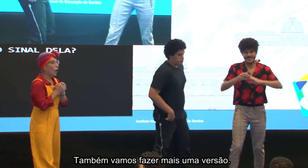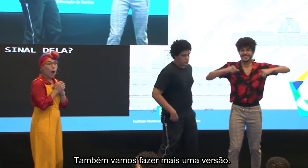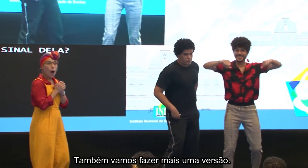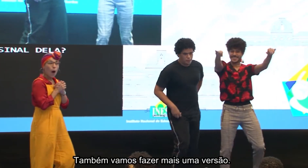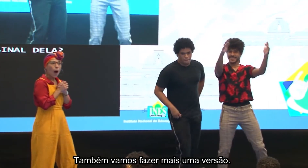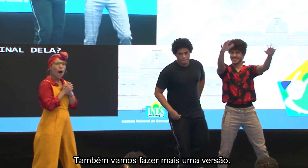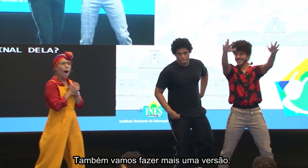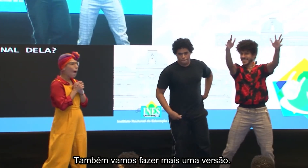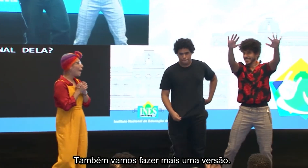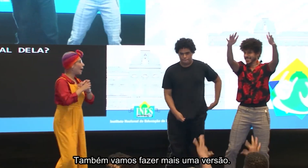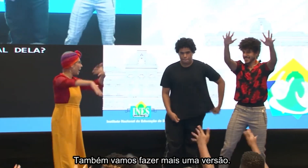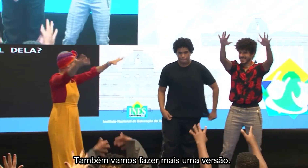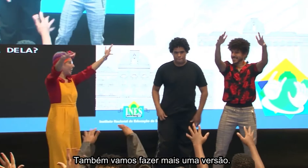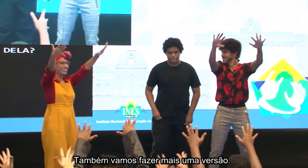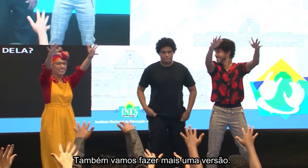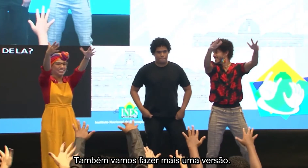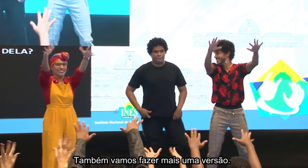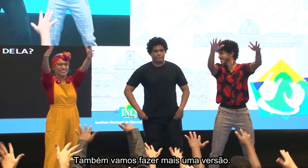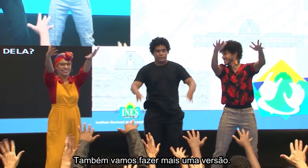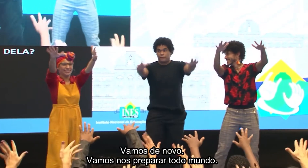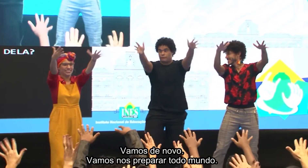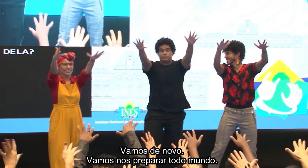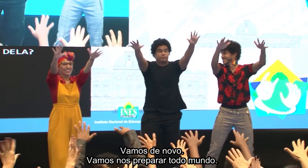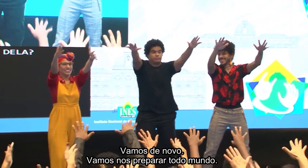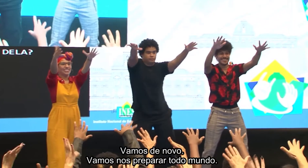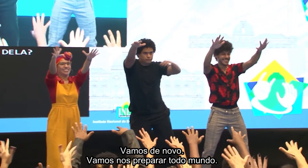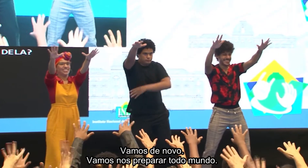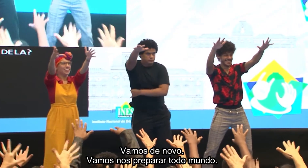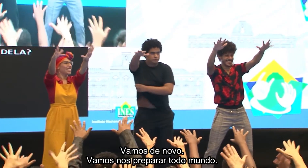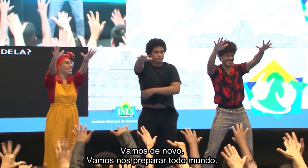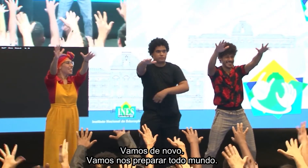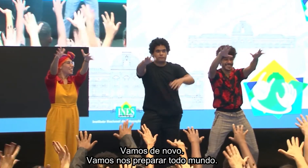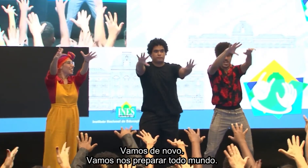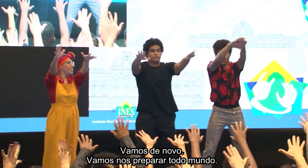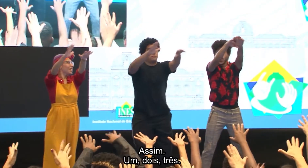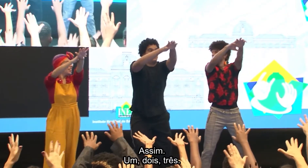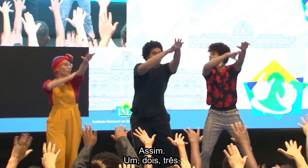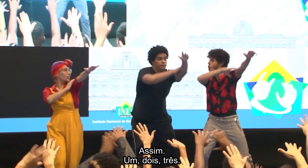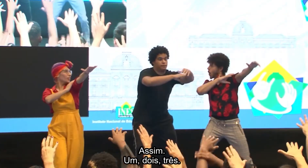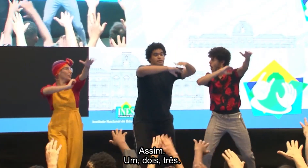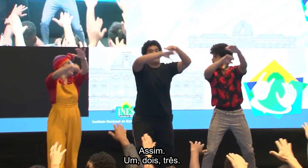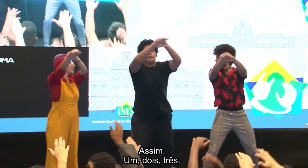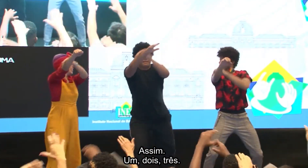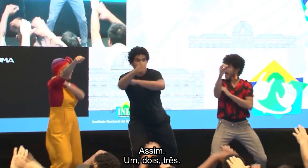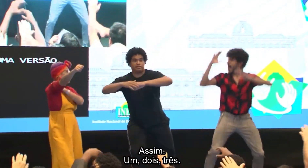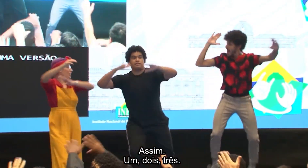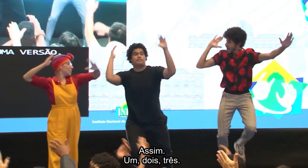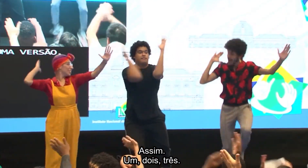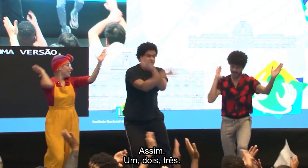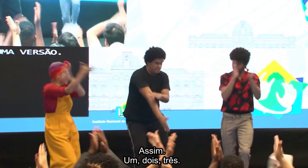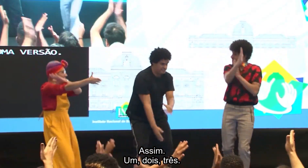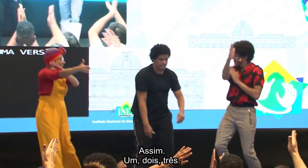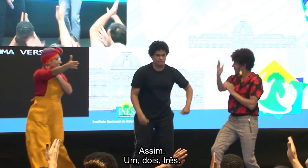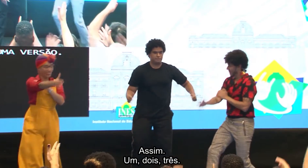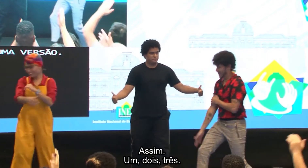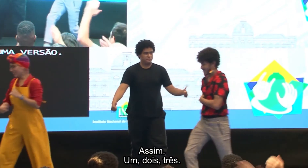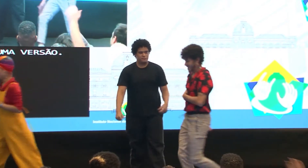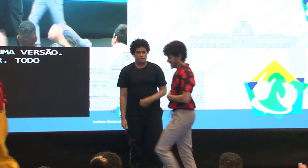Também vamos fazer mais uma versão. Vamos de Vamos nos novo. preparar, todo mundo. Assim, Um, um, dois, dois, três. três.